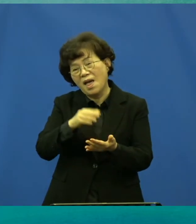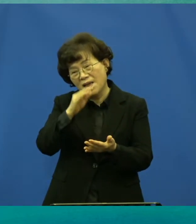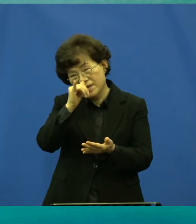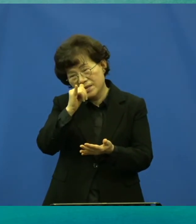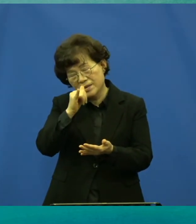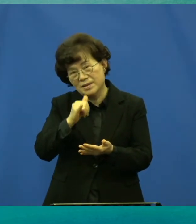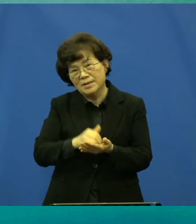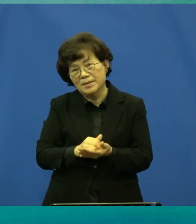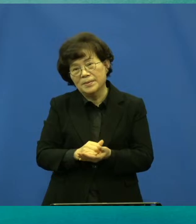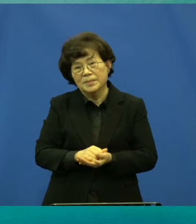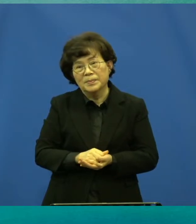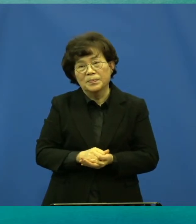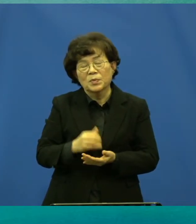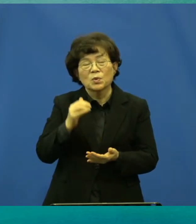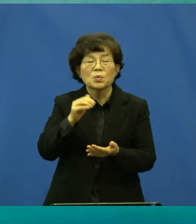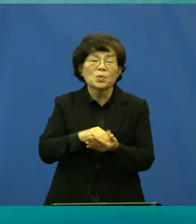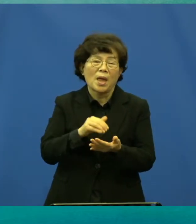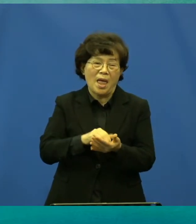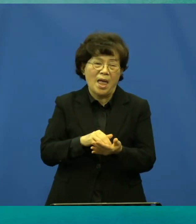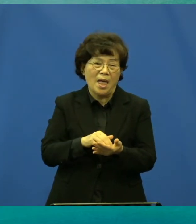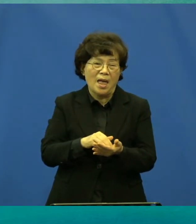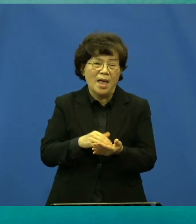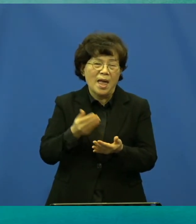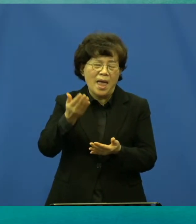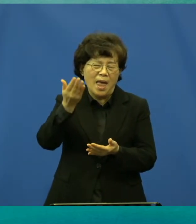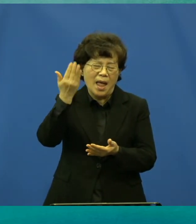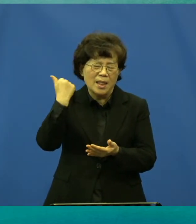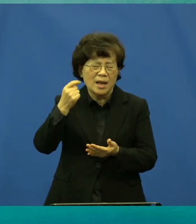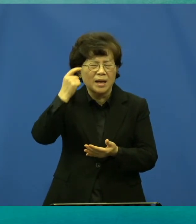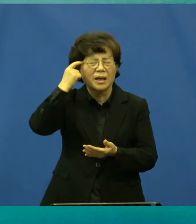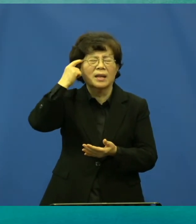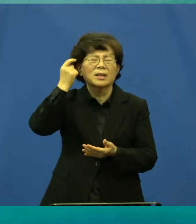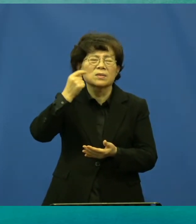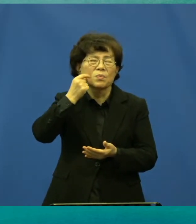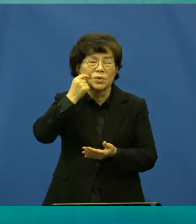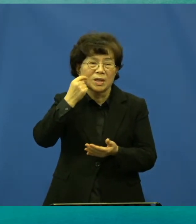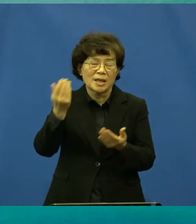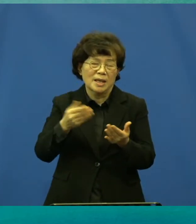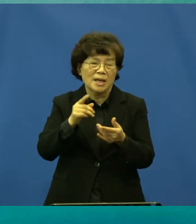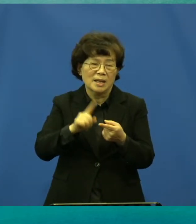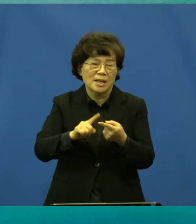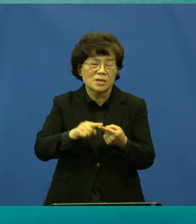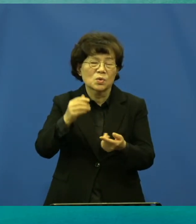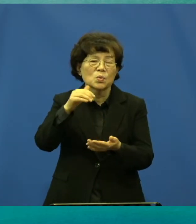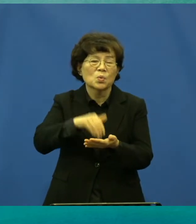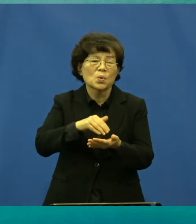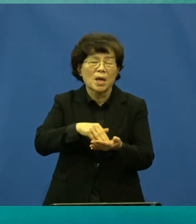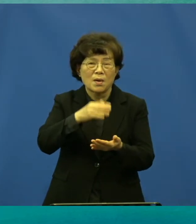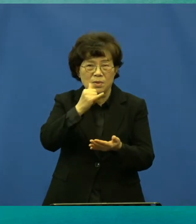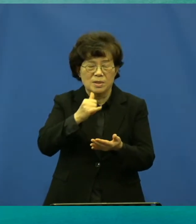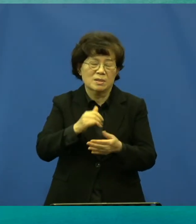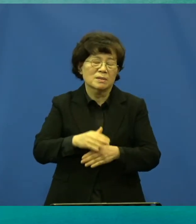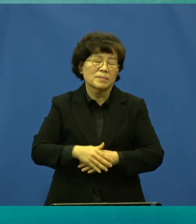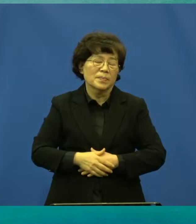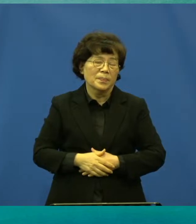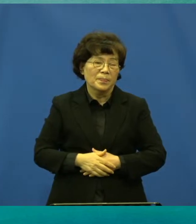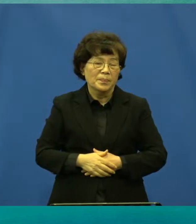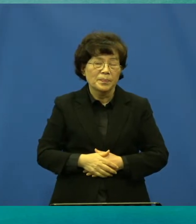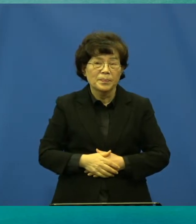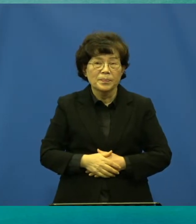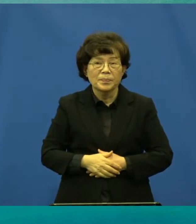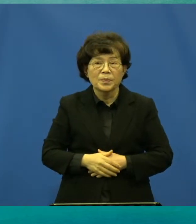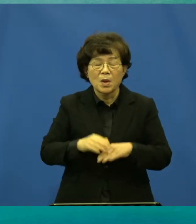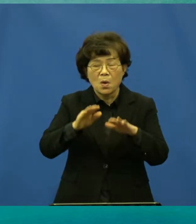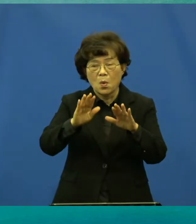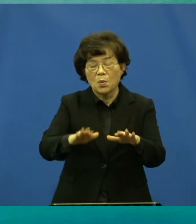후회예요. 전부 다 그 후회는 그거밖에 없습니다. 내가 그때 깨달았더라면 오늘의 후회가 없는 거예요.